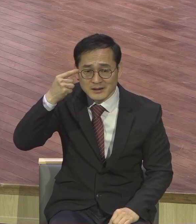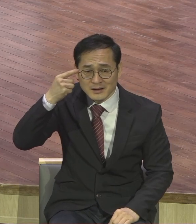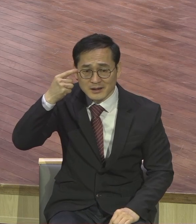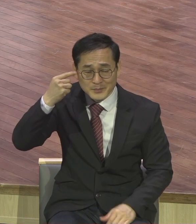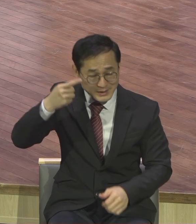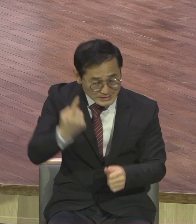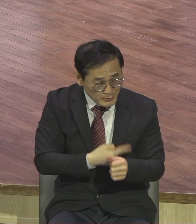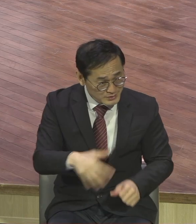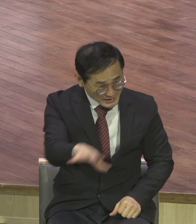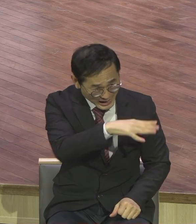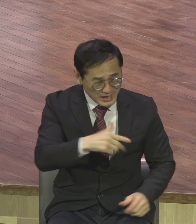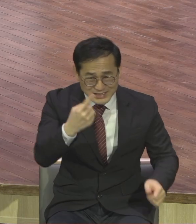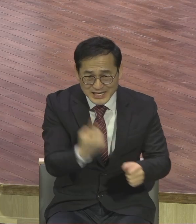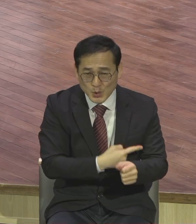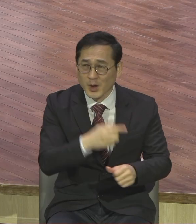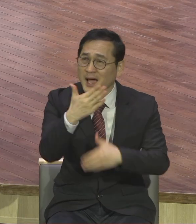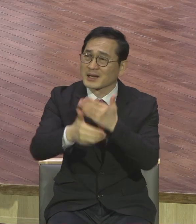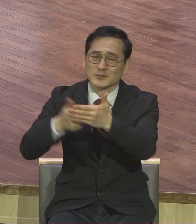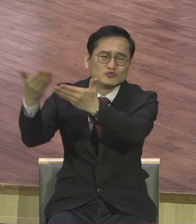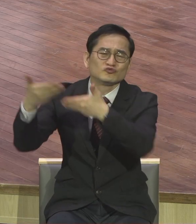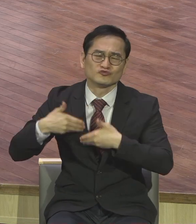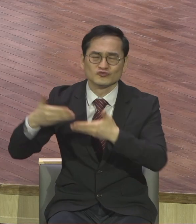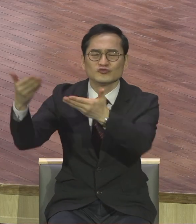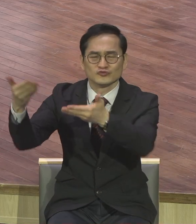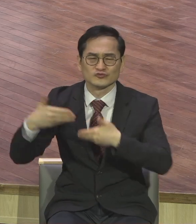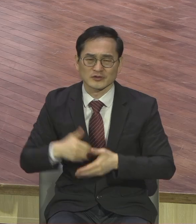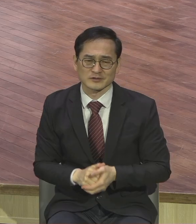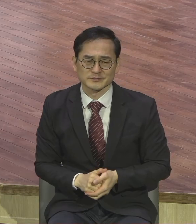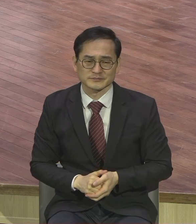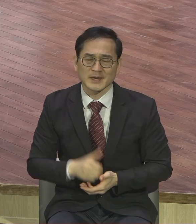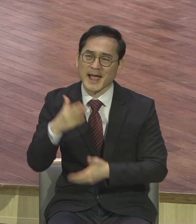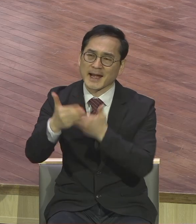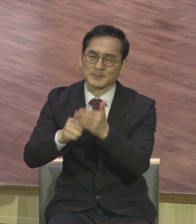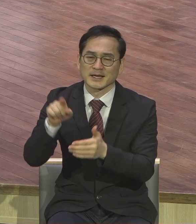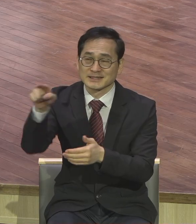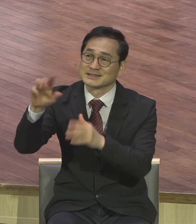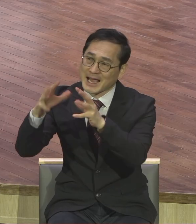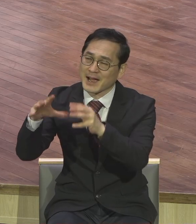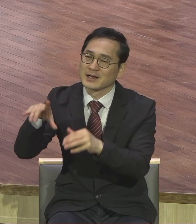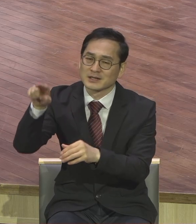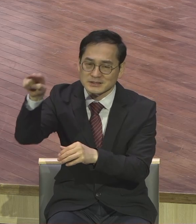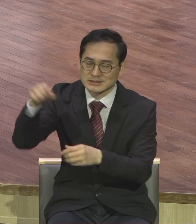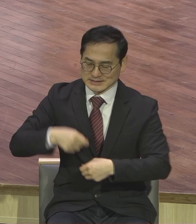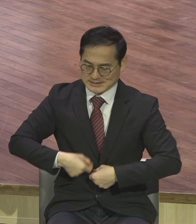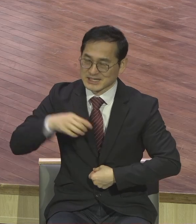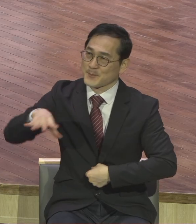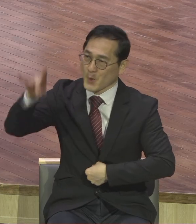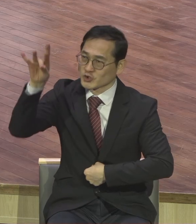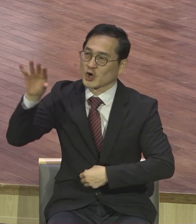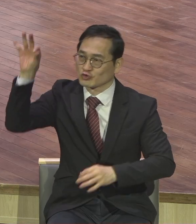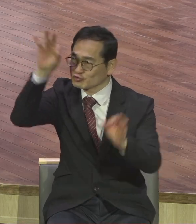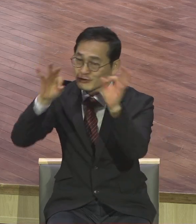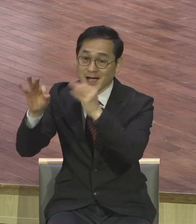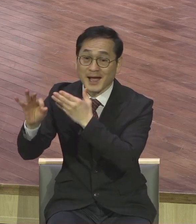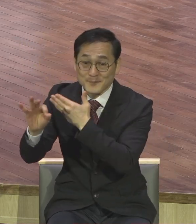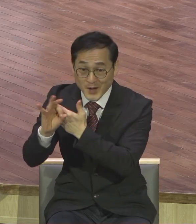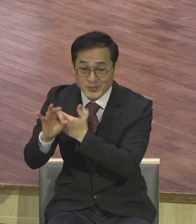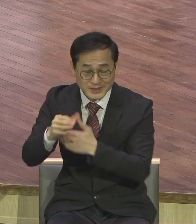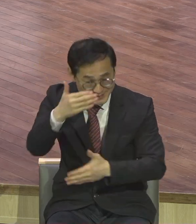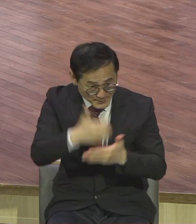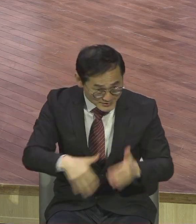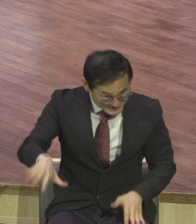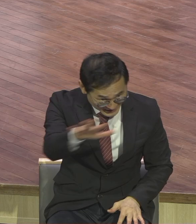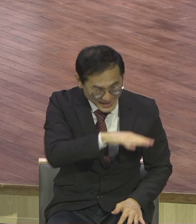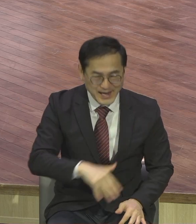나머지는 다 저절로 되어진다. 그 나라와 그 일을 구하라. 그리하면 이게 안 돼요. 저